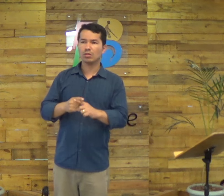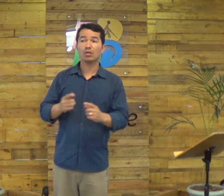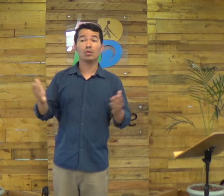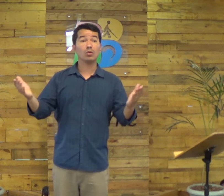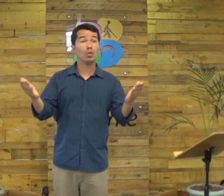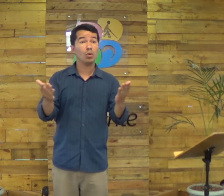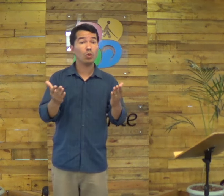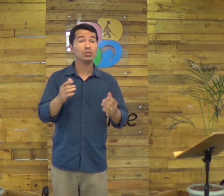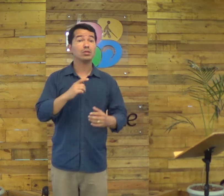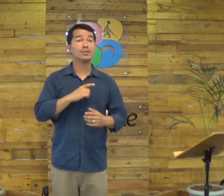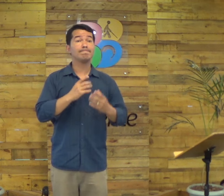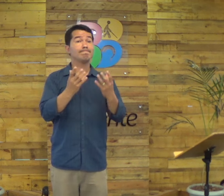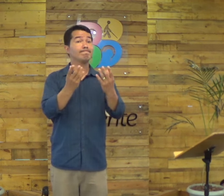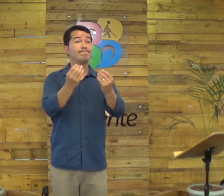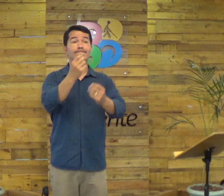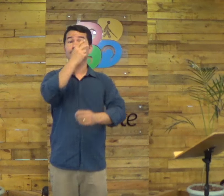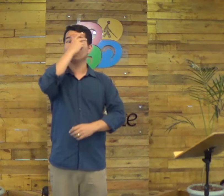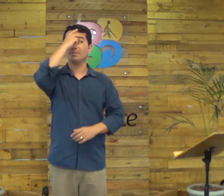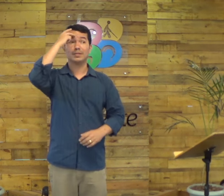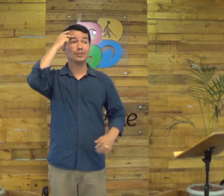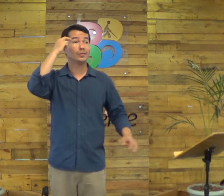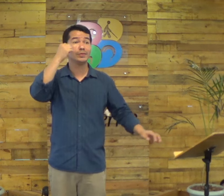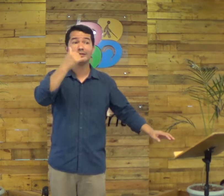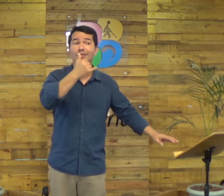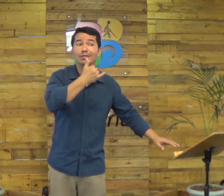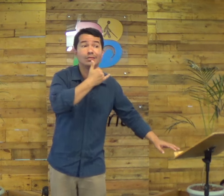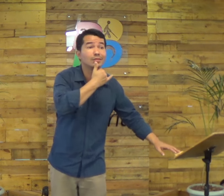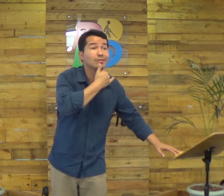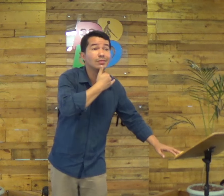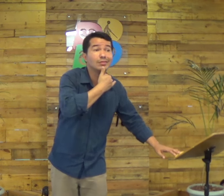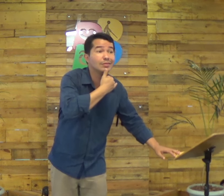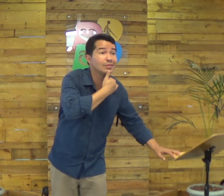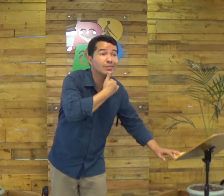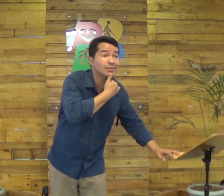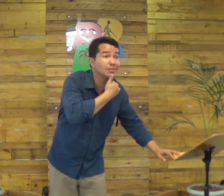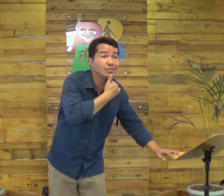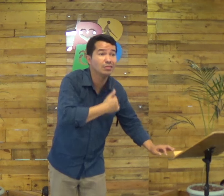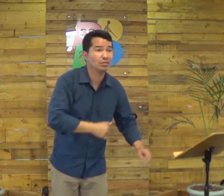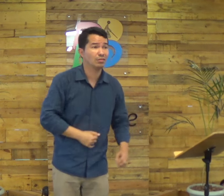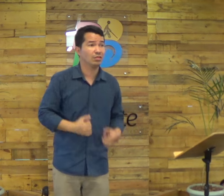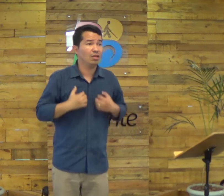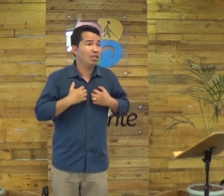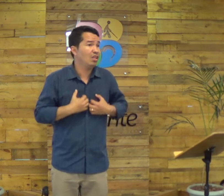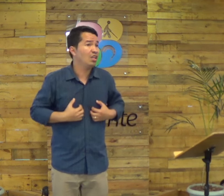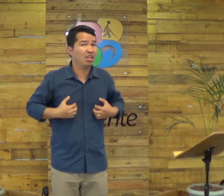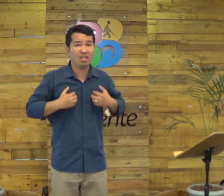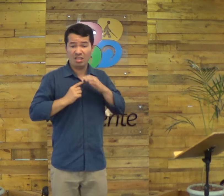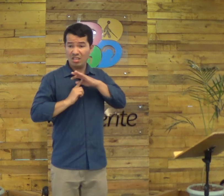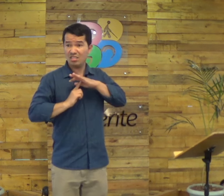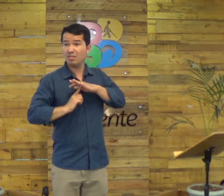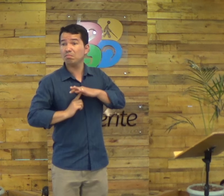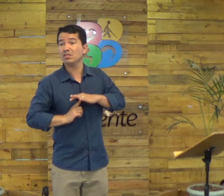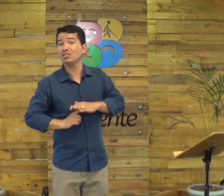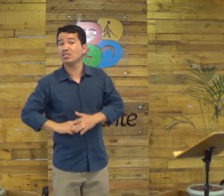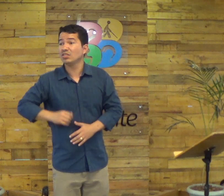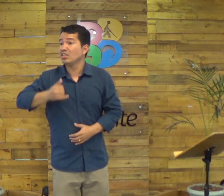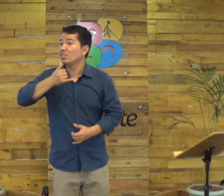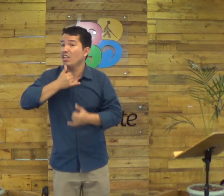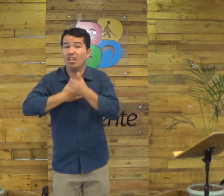é difícil, mas hoje temos muitas pessoas, serem tristes, angustiadas, depressivas,